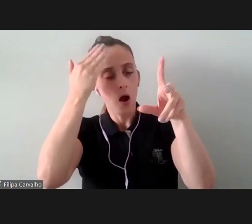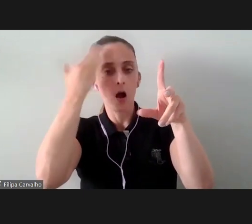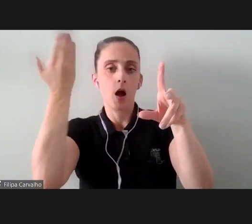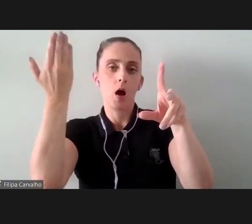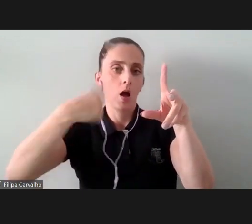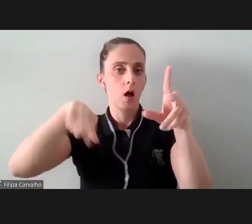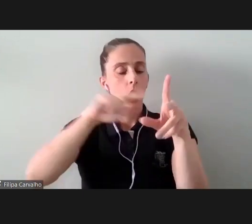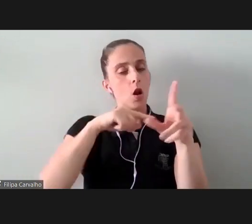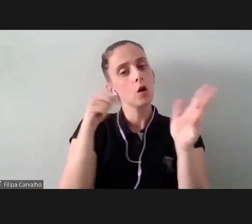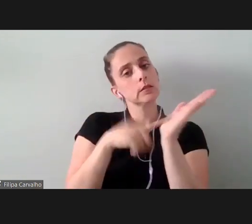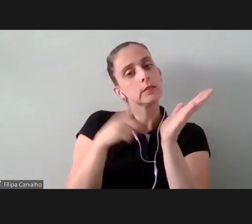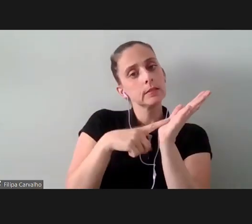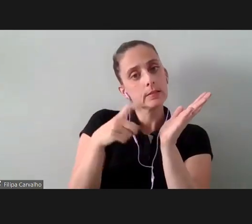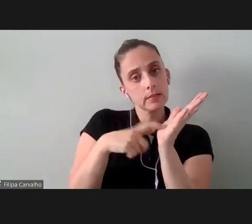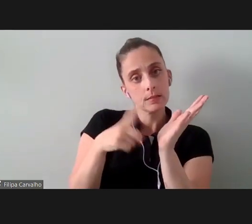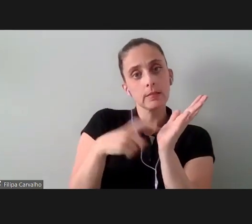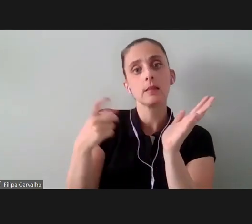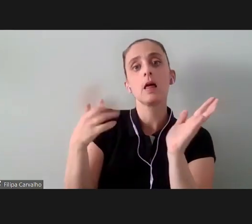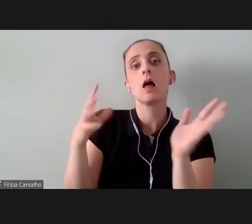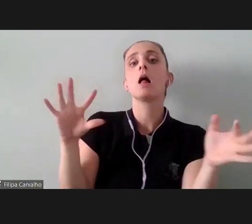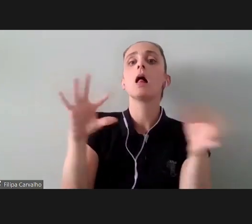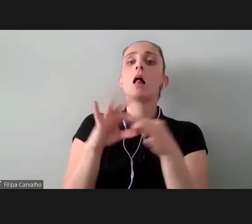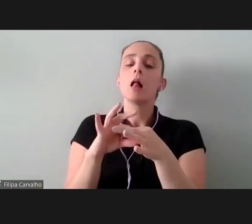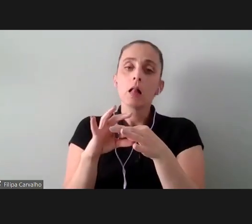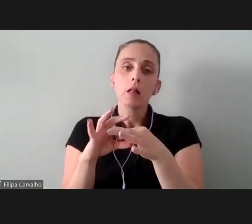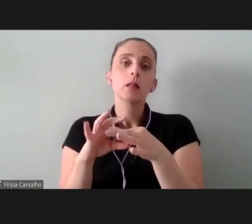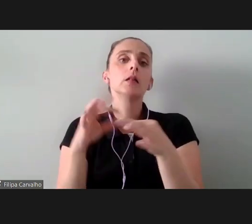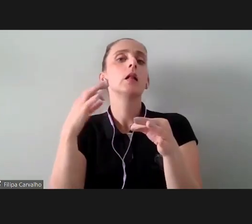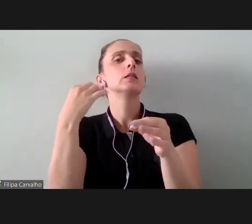no corpo de servidores públicos